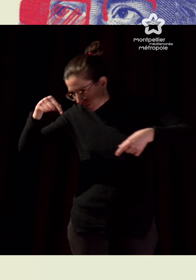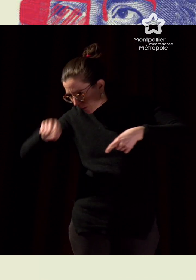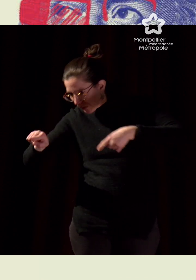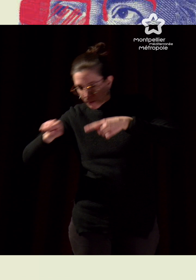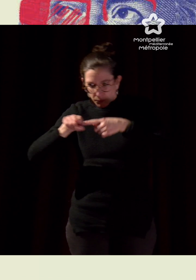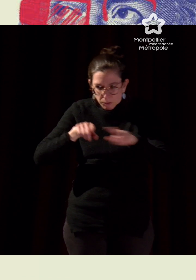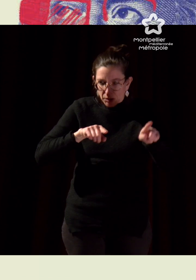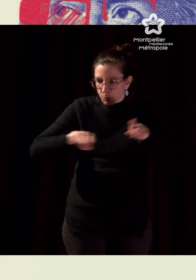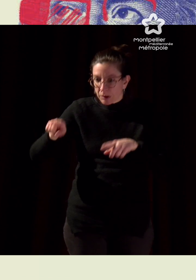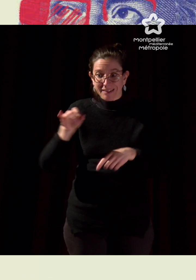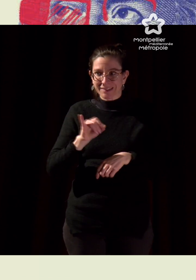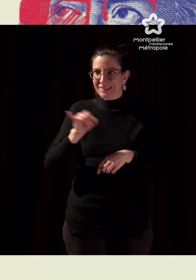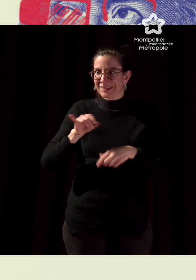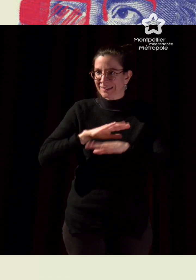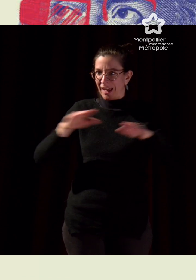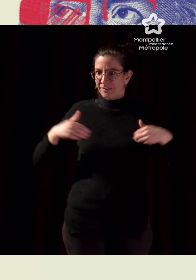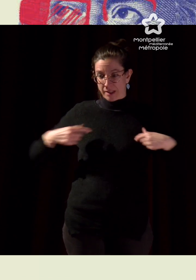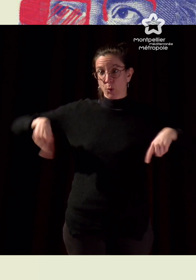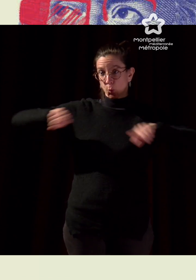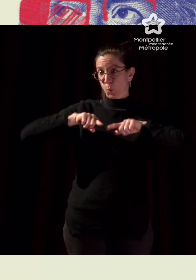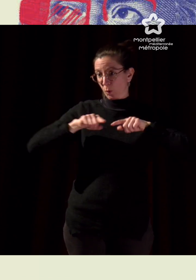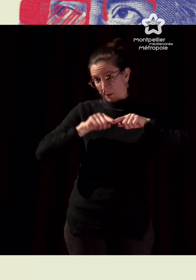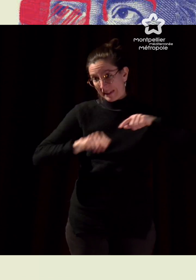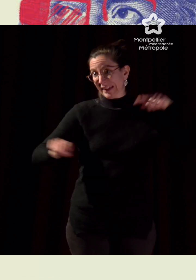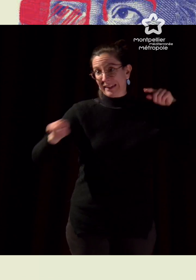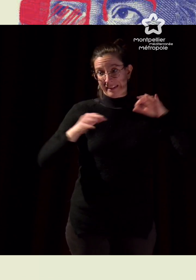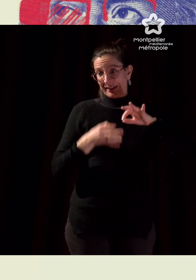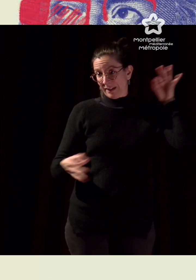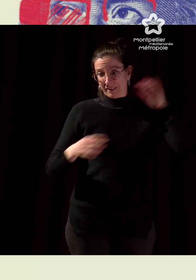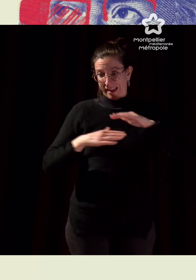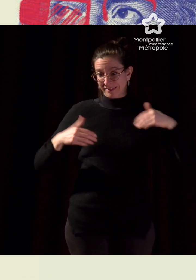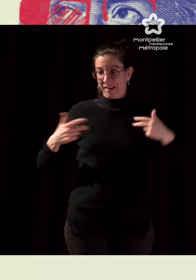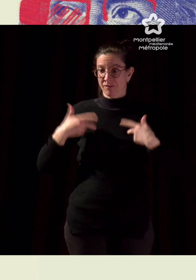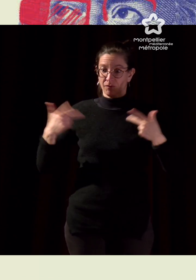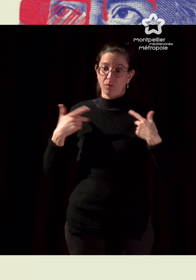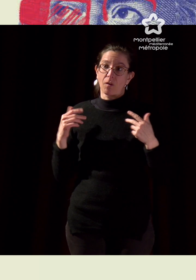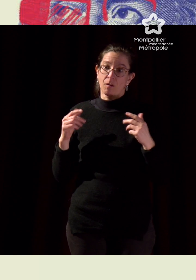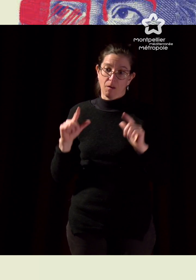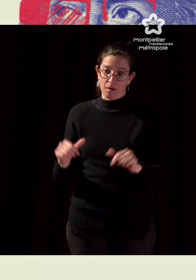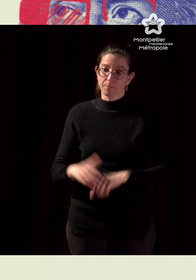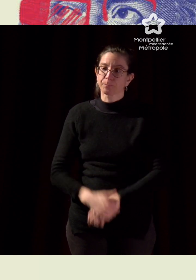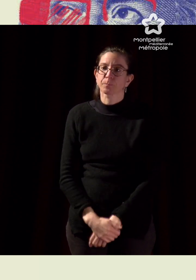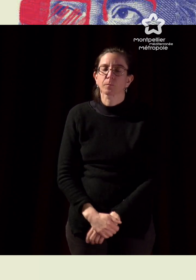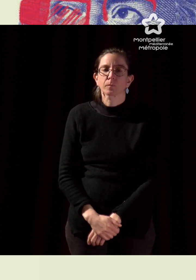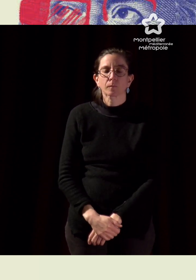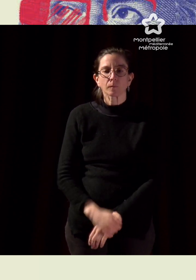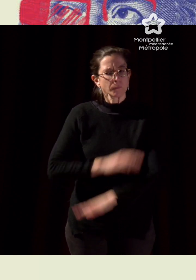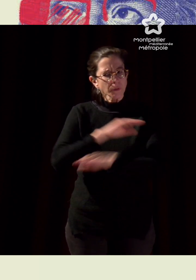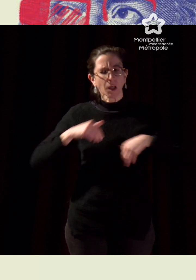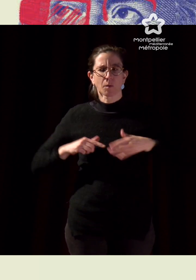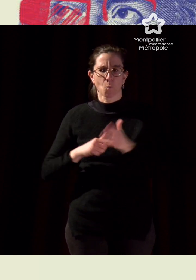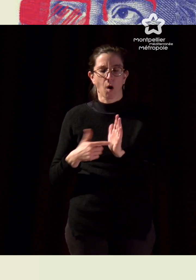rameau qui reste en vie. Alors, ça, c'était le premier point vraiment